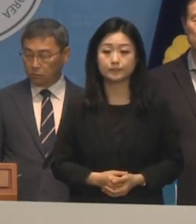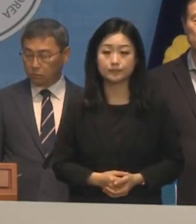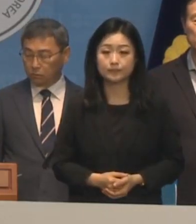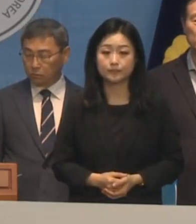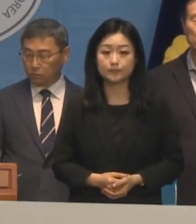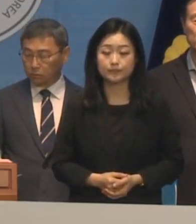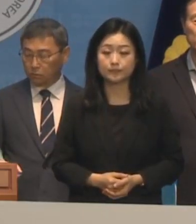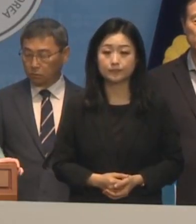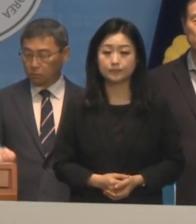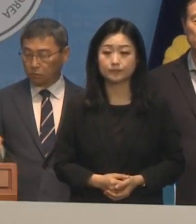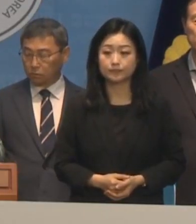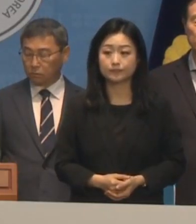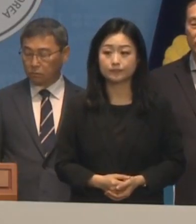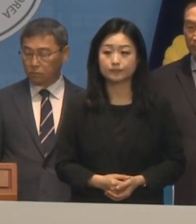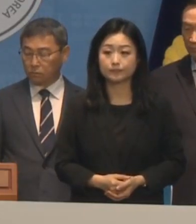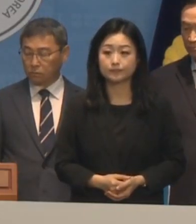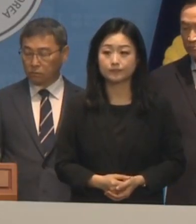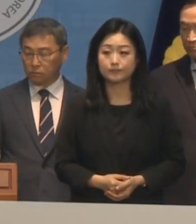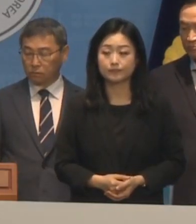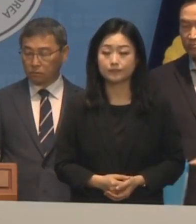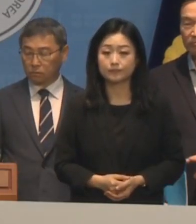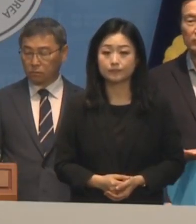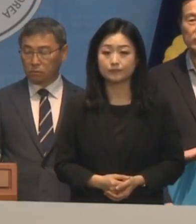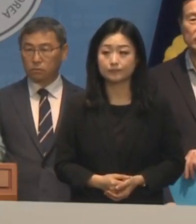소비세분 지방교육세를